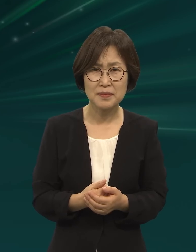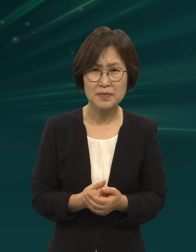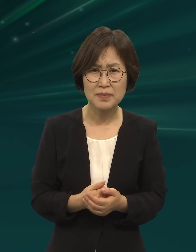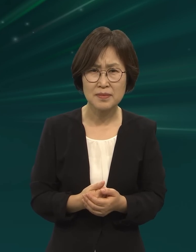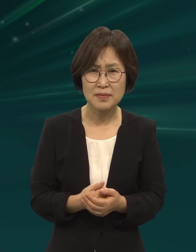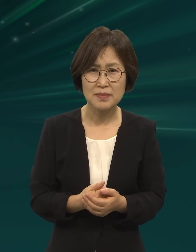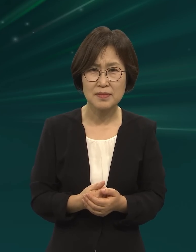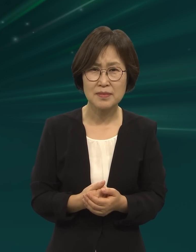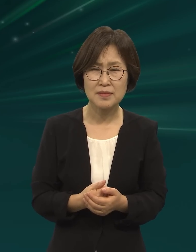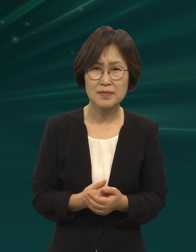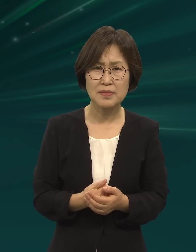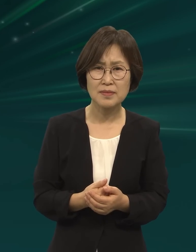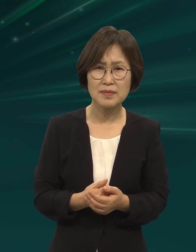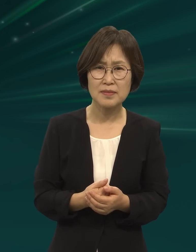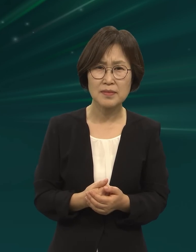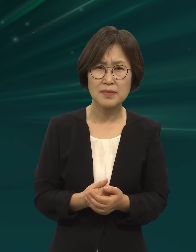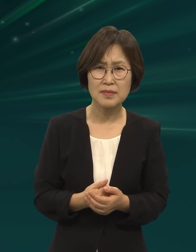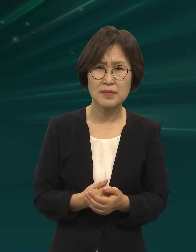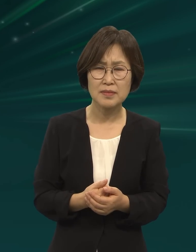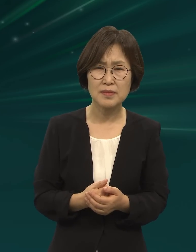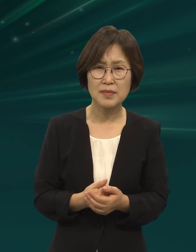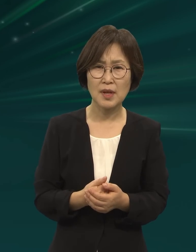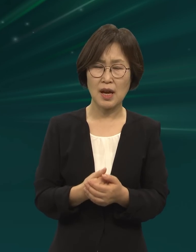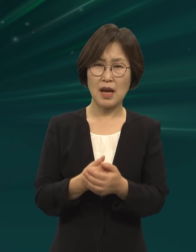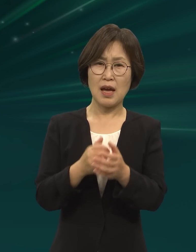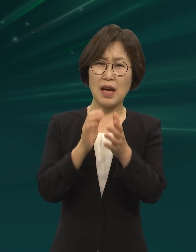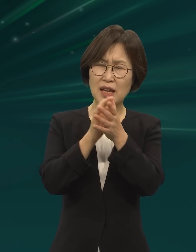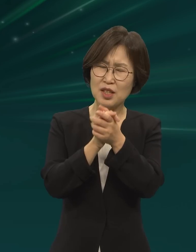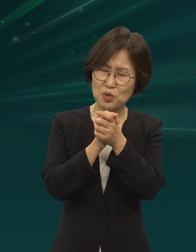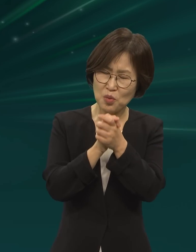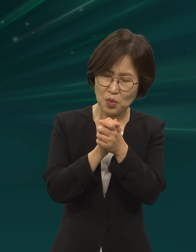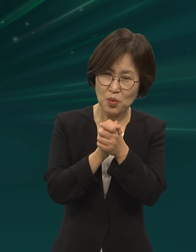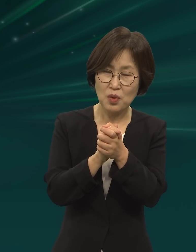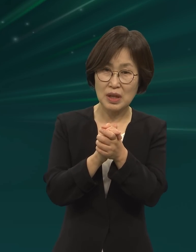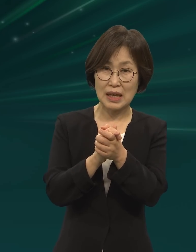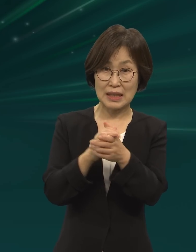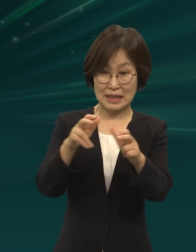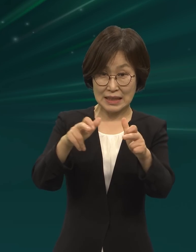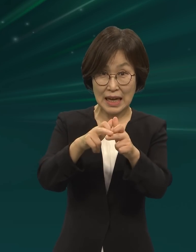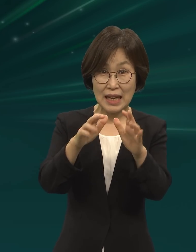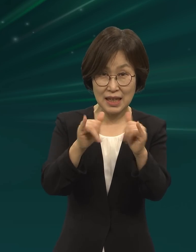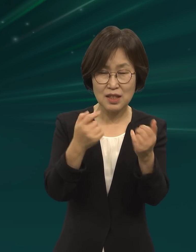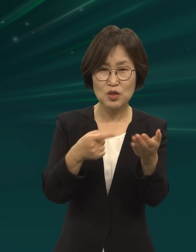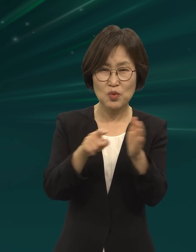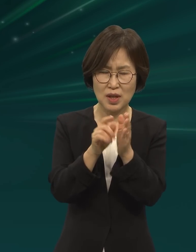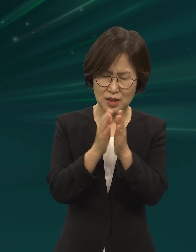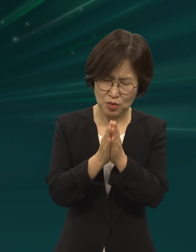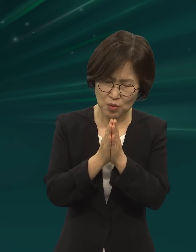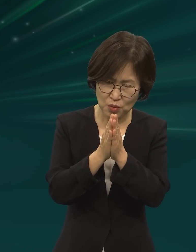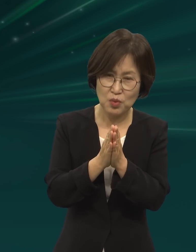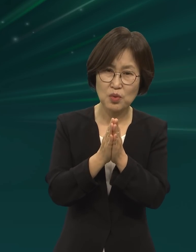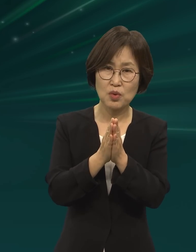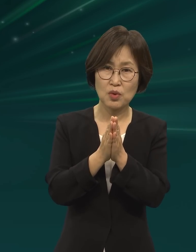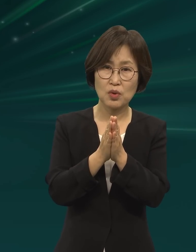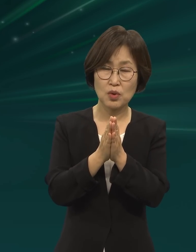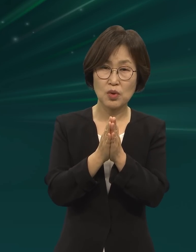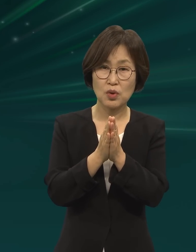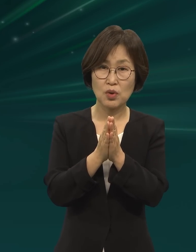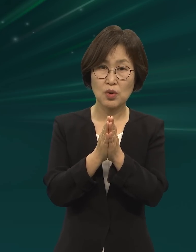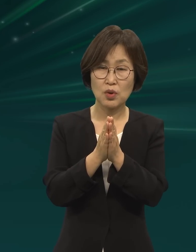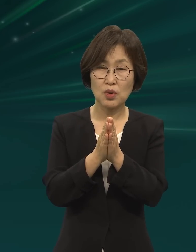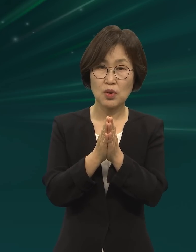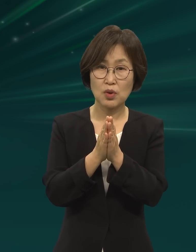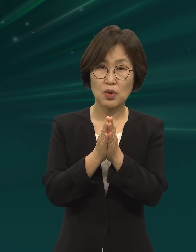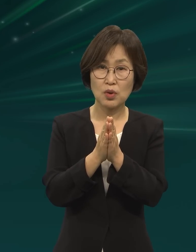그래서 한국에서 배워가지고, 그래서 기도하다가 이제 장인을 위해 기도했습니다. 기도하다가 우리 성도님들이,